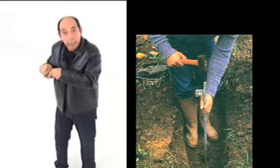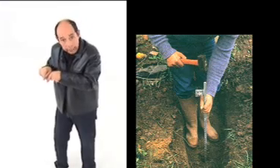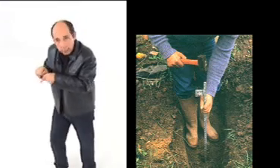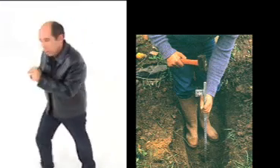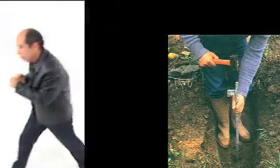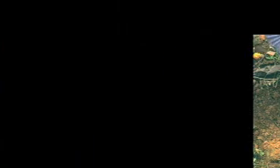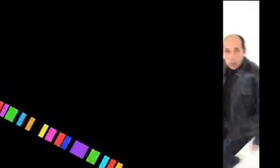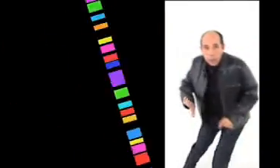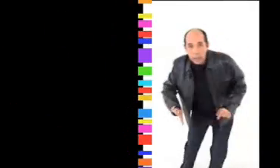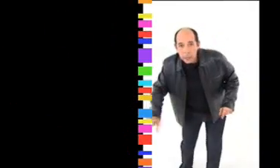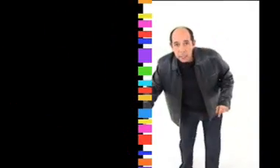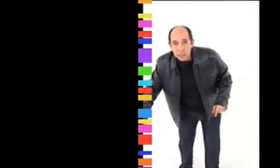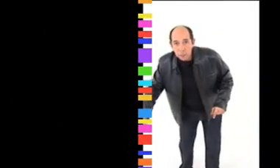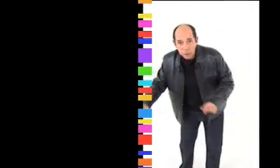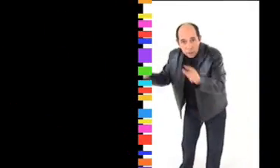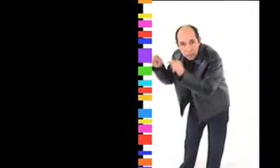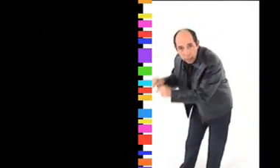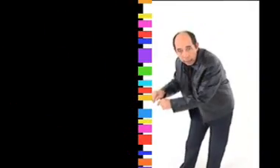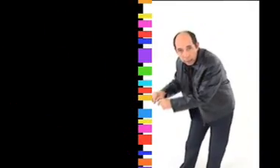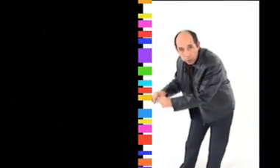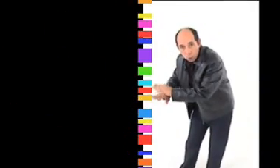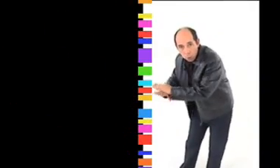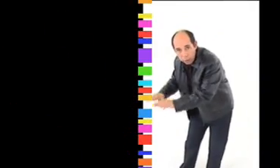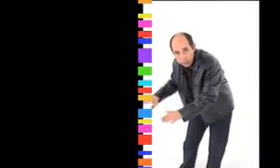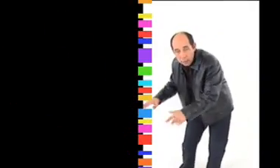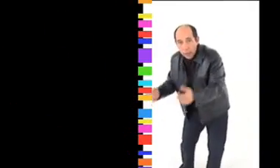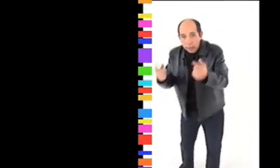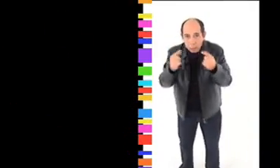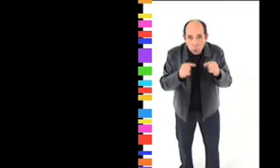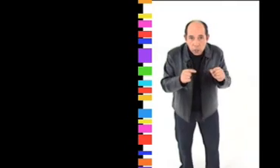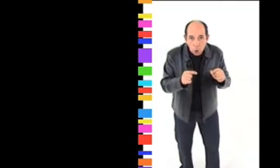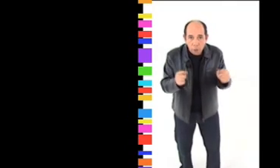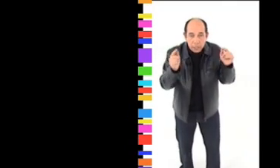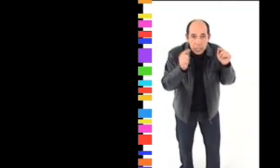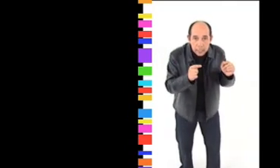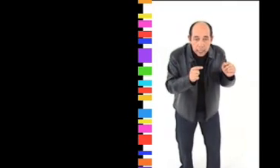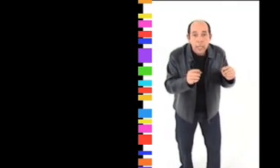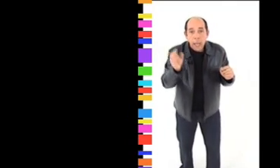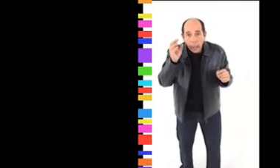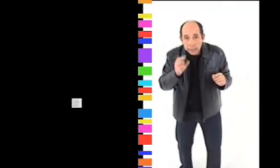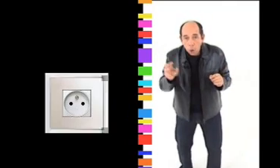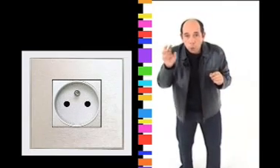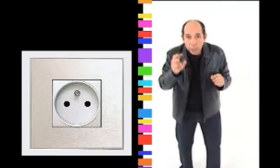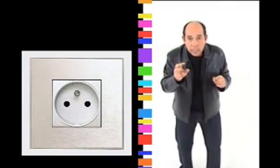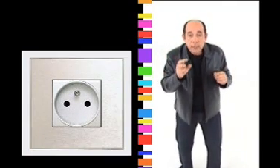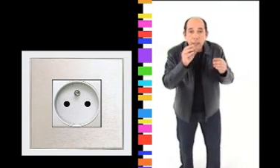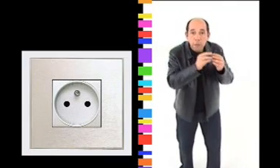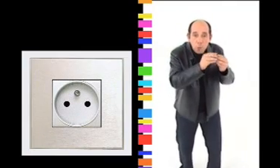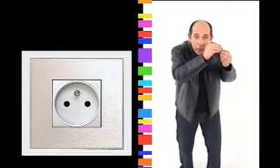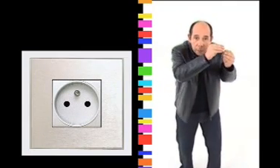كاين. العمليه ديال الدفين ديال الخيط ديال الضوء دازت، غادي نمشيو لحاجه اخرى في الدار ديالي. غادي ناخذ بريزات اللي فيهم واحد